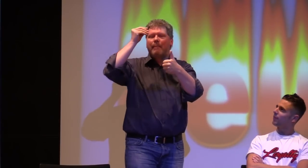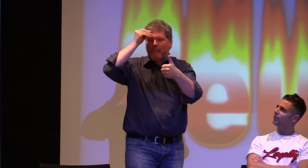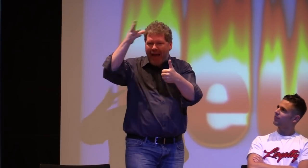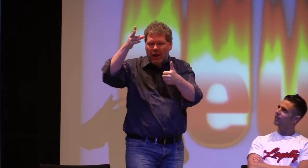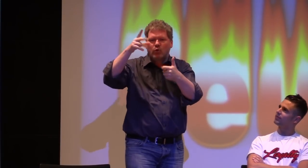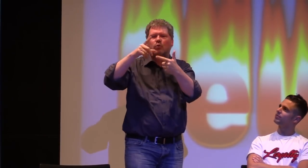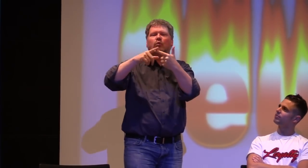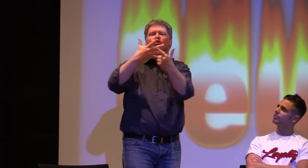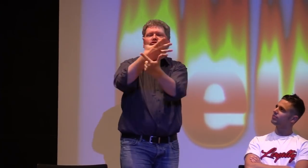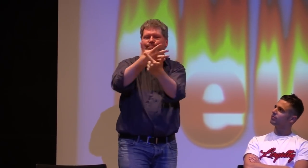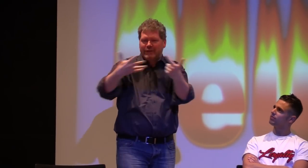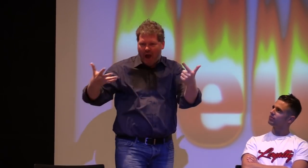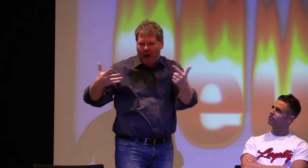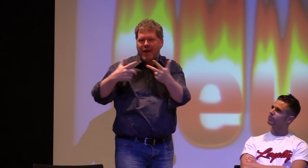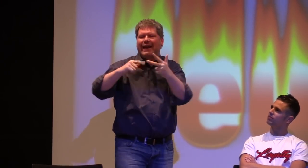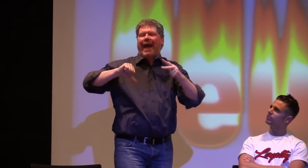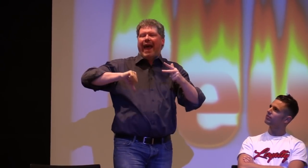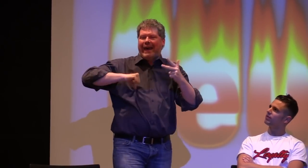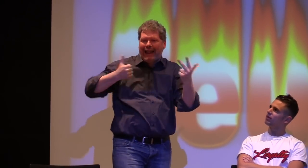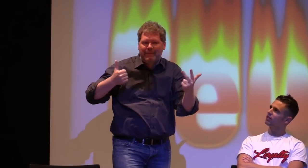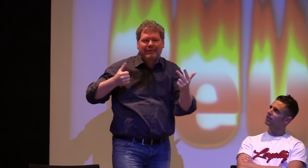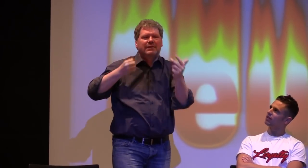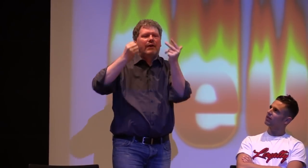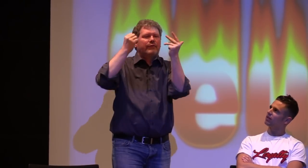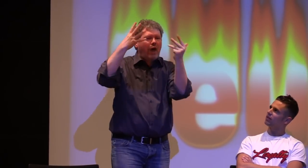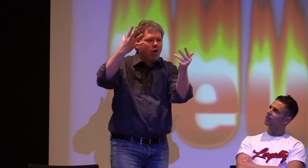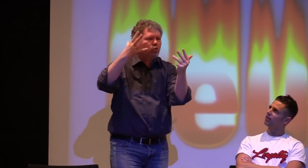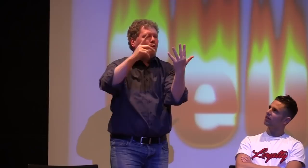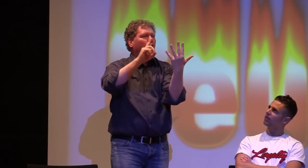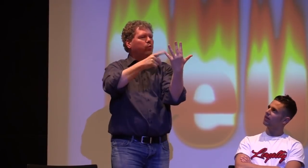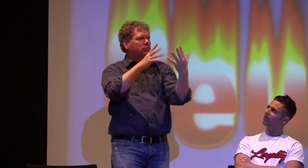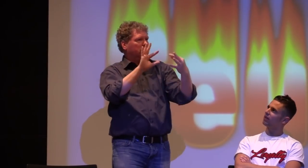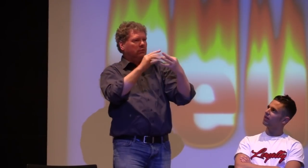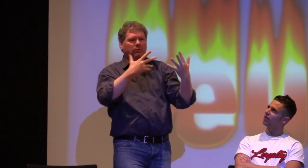die 5 Sinne, Bildung, Sprache und zudem noch Bildung, Sprache, Erleben,